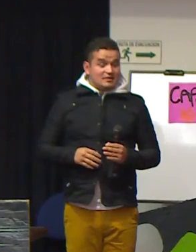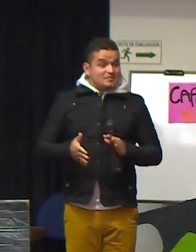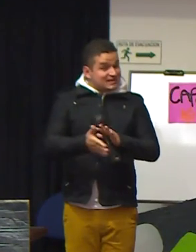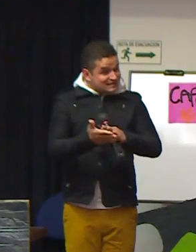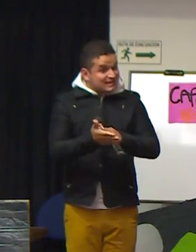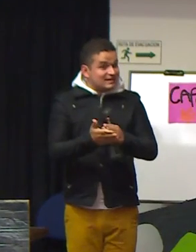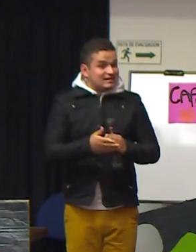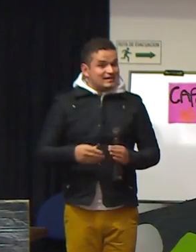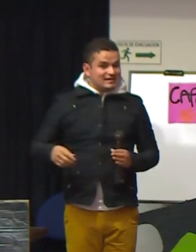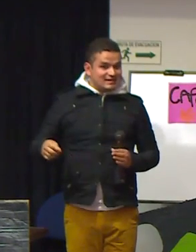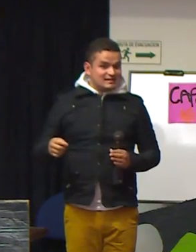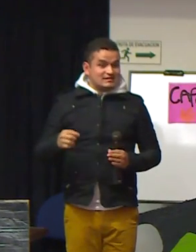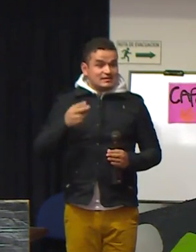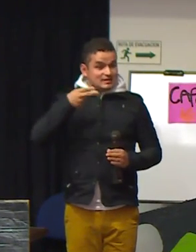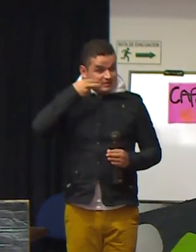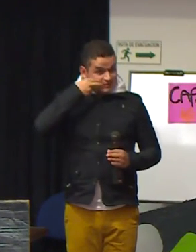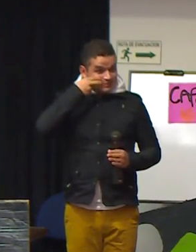Mi seña es.